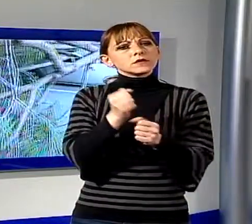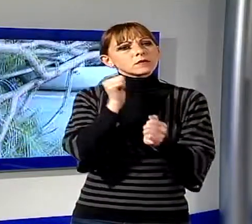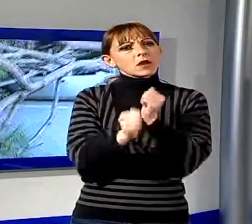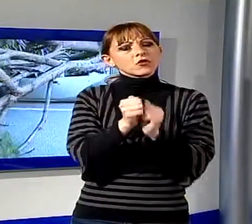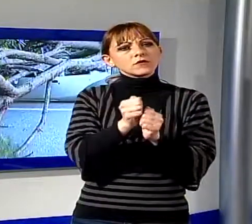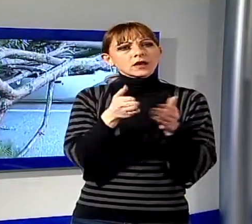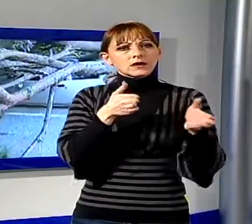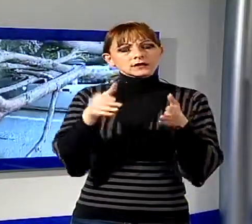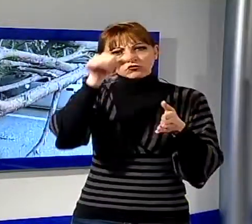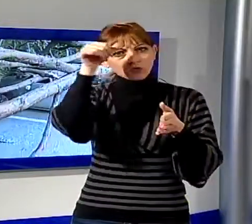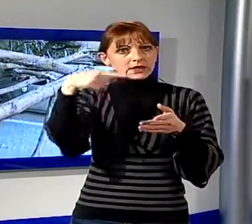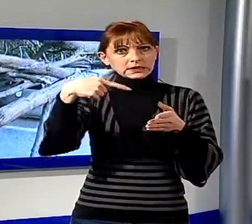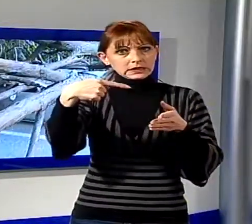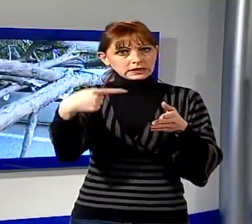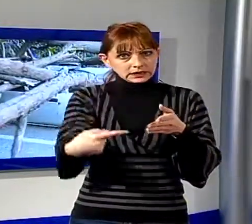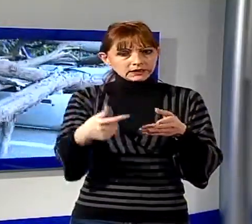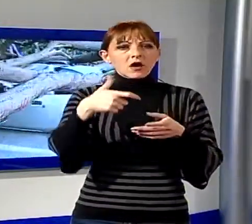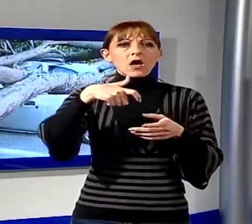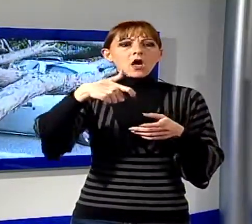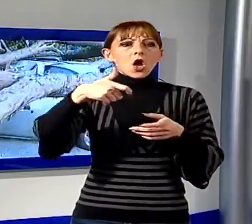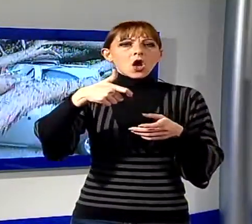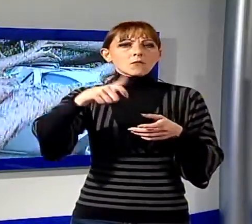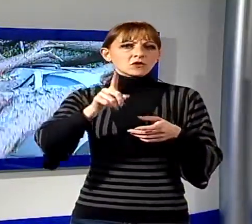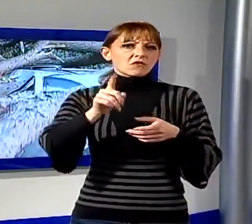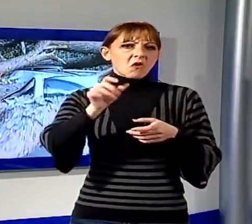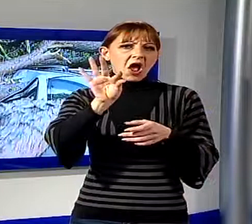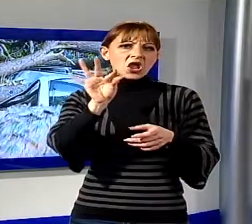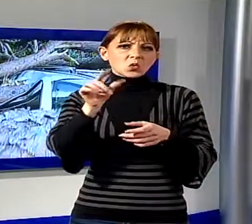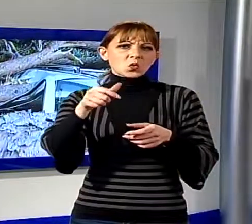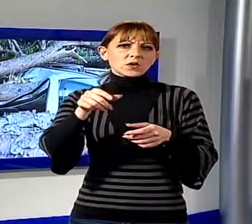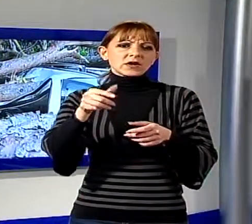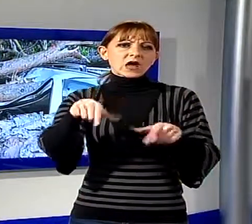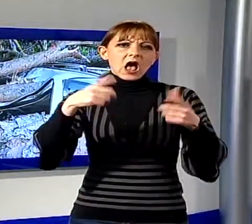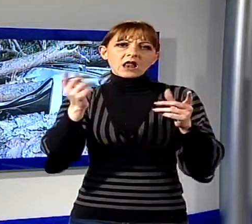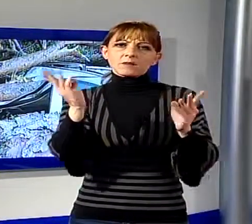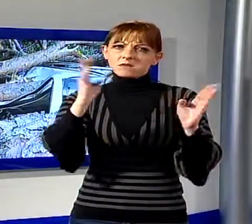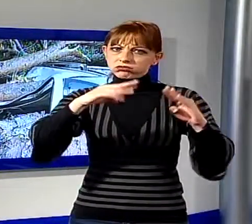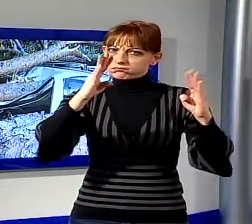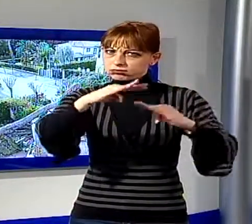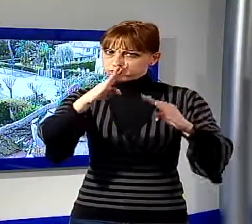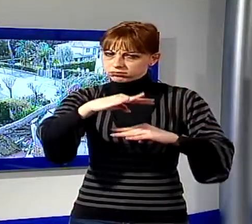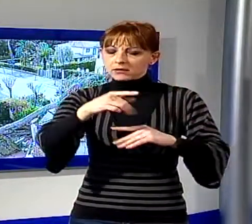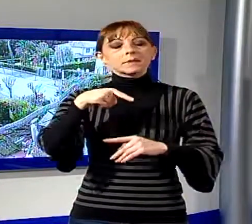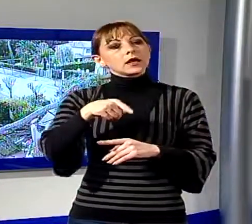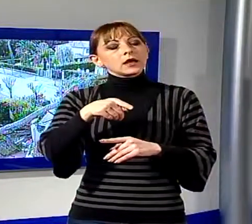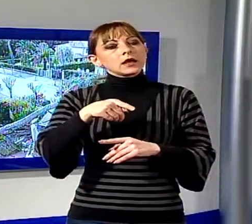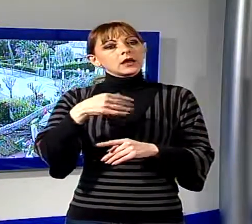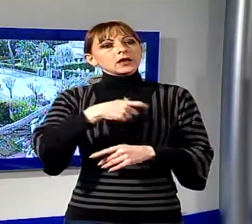positivo, ha detto il sindaco Lombardi, ma le sue parole di fronte alla piena emergenza di cittadini e imprese suonano